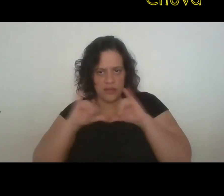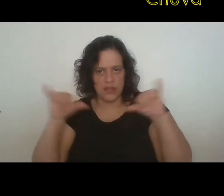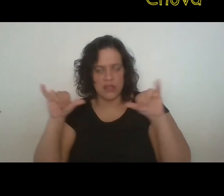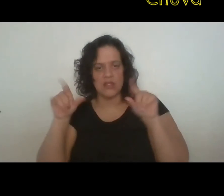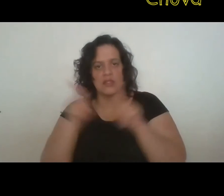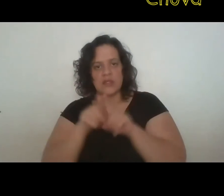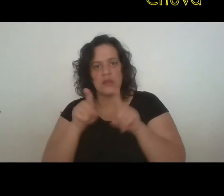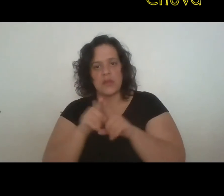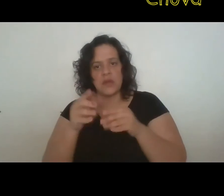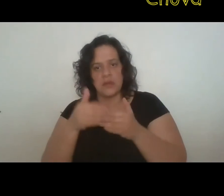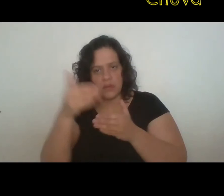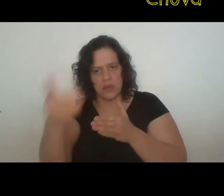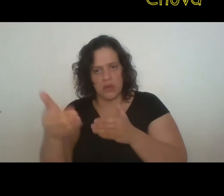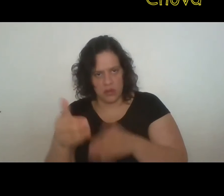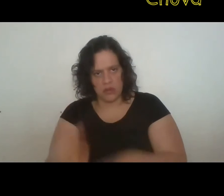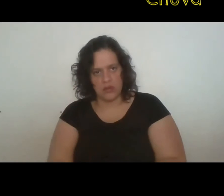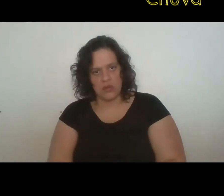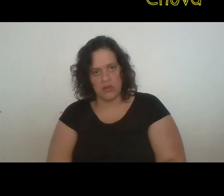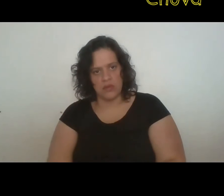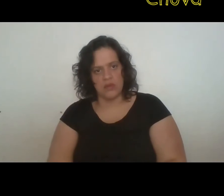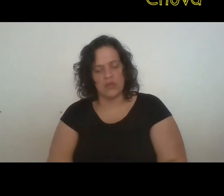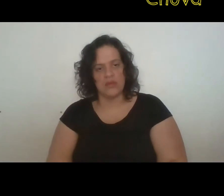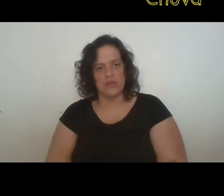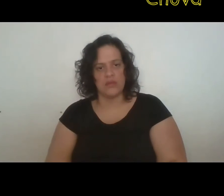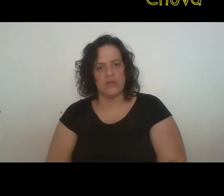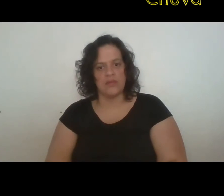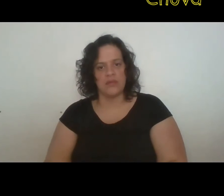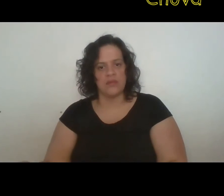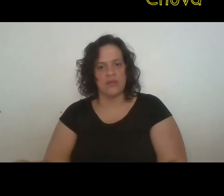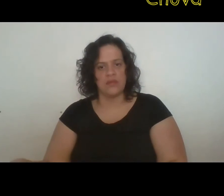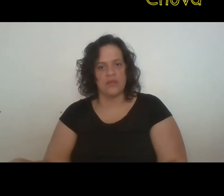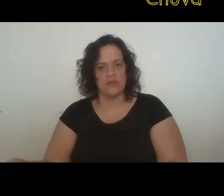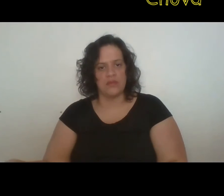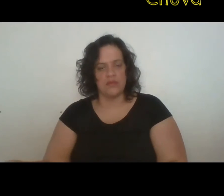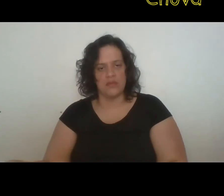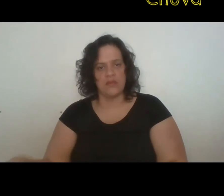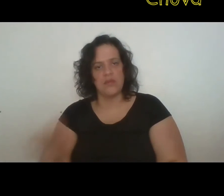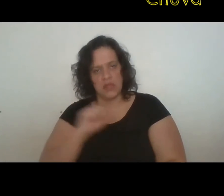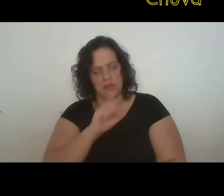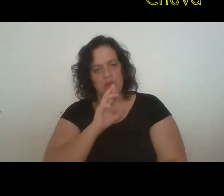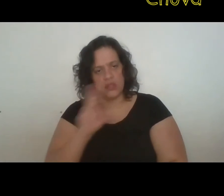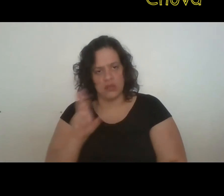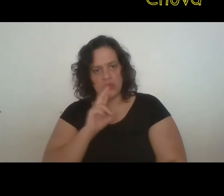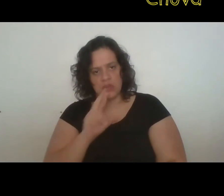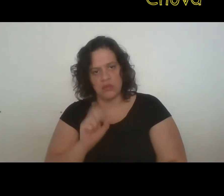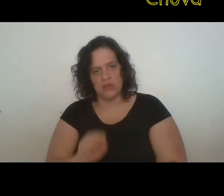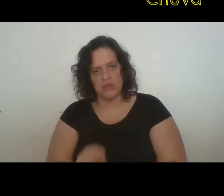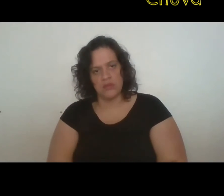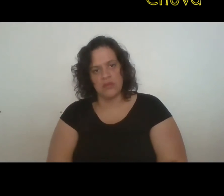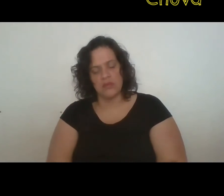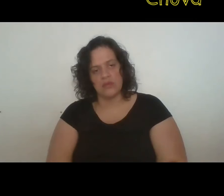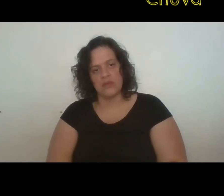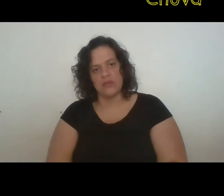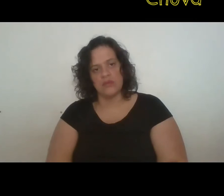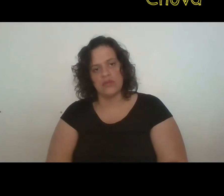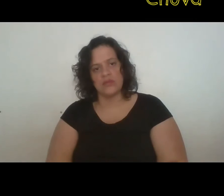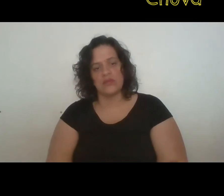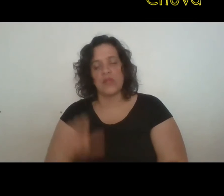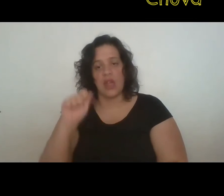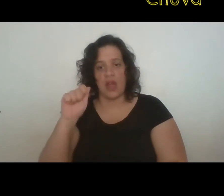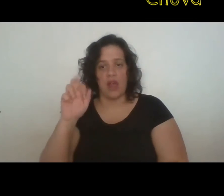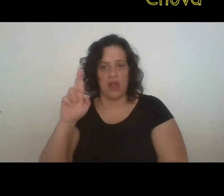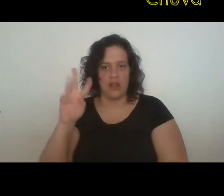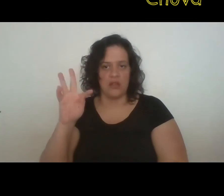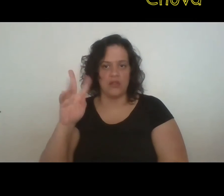passo. Mas acho que é importante ainda avançar um pouco mais aí nas respostas. Então, ótimo. Arthur, com